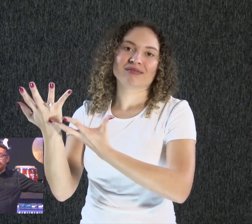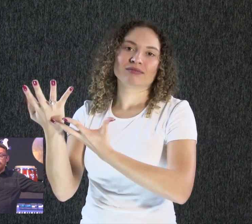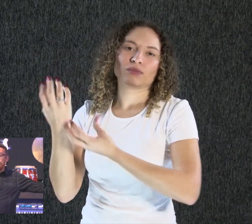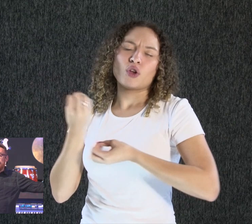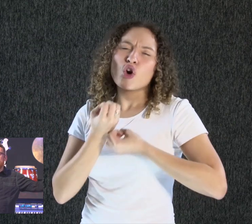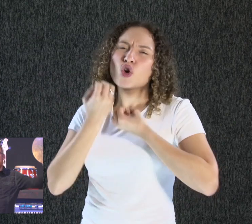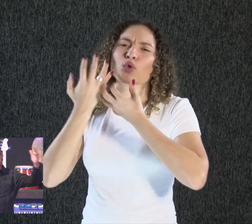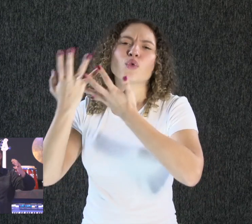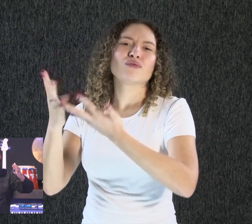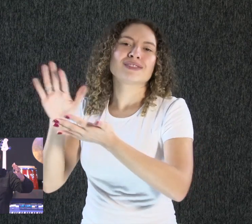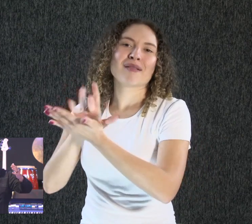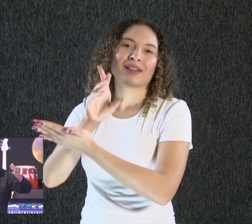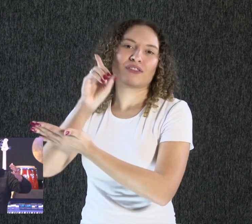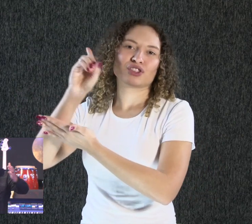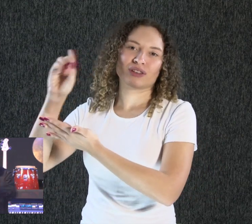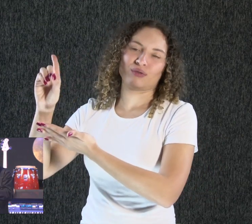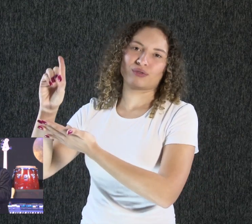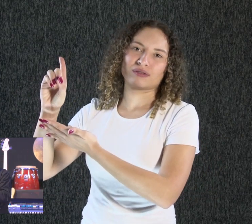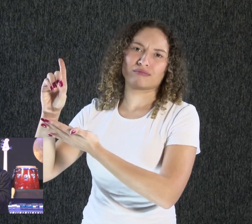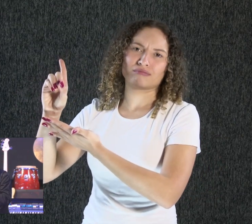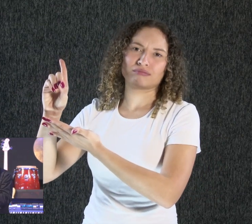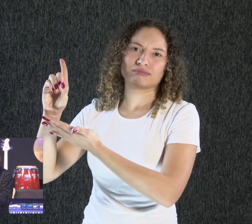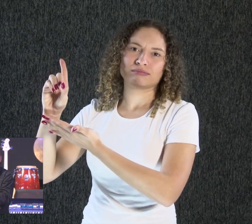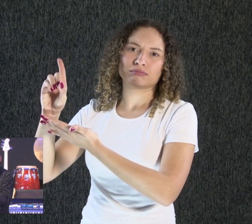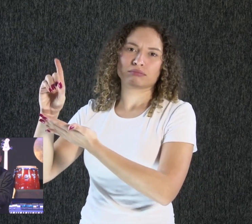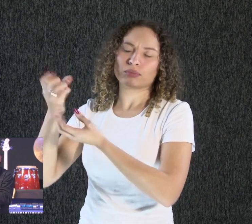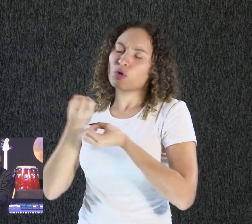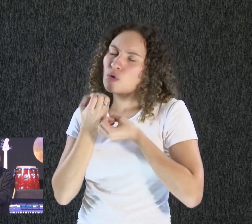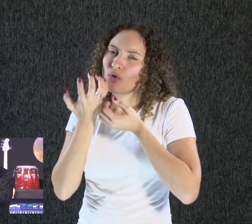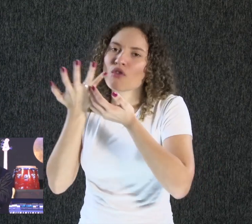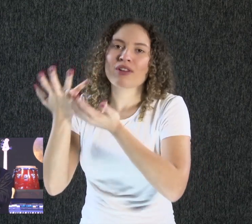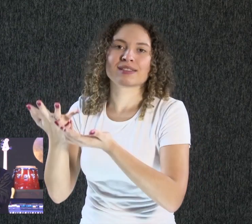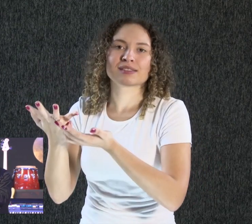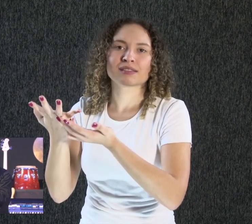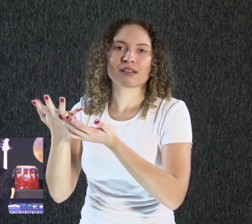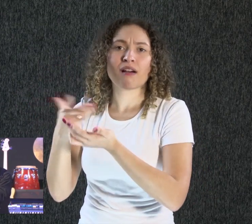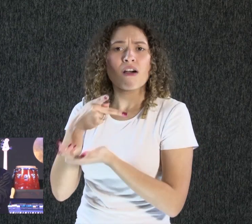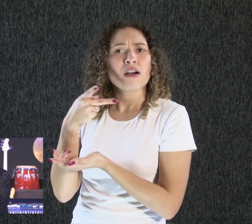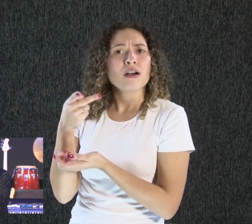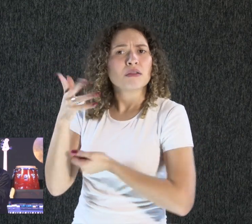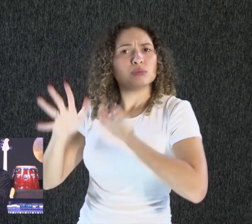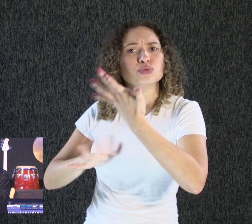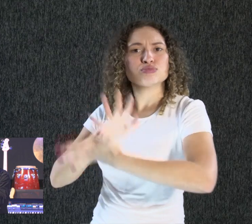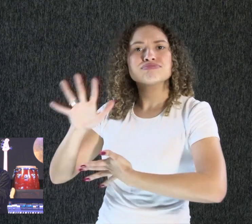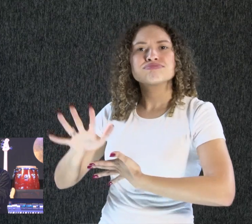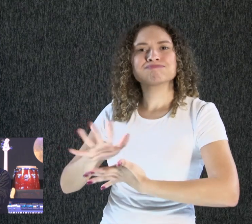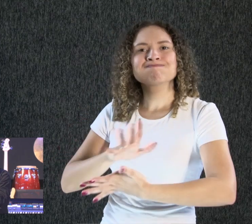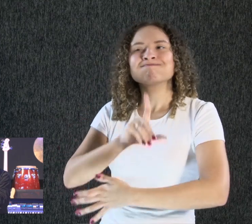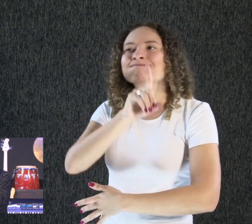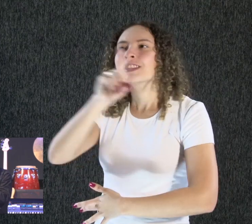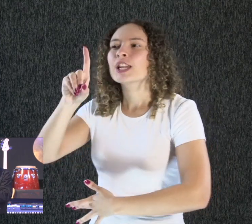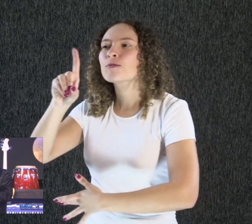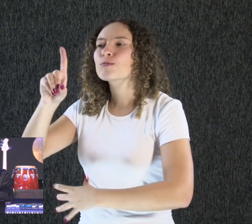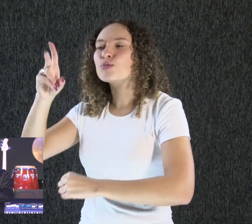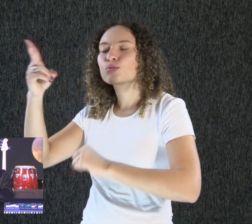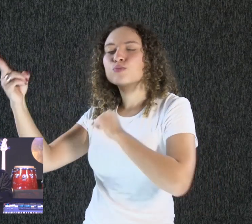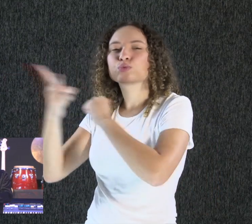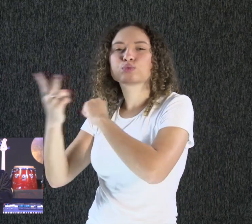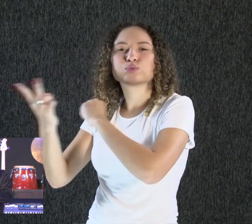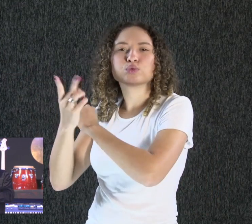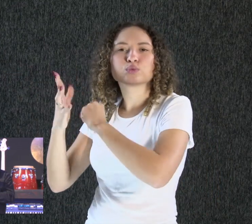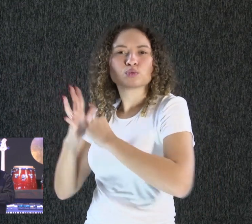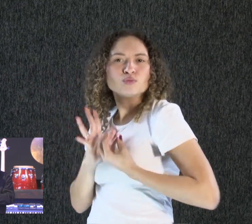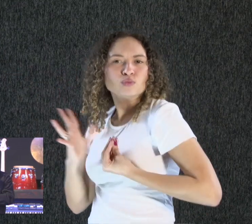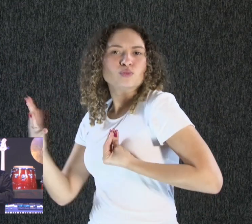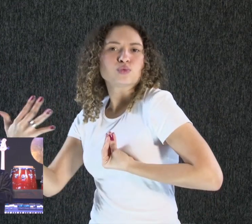mundo, é confessar. Confesse a palavra de Deus. Confesse a palavra, declare a palavra de Deus. Diz: tu és o meu